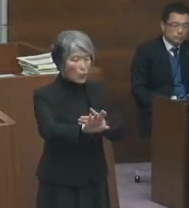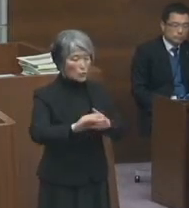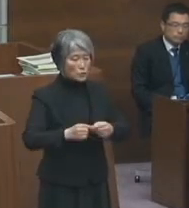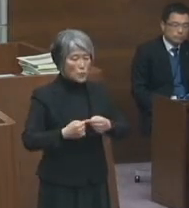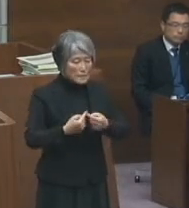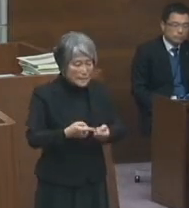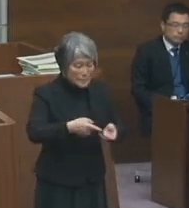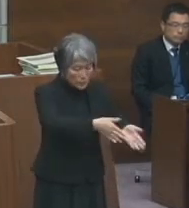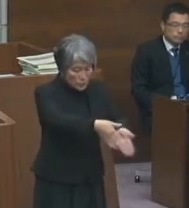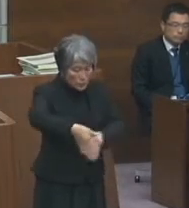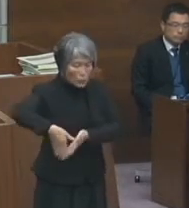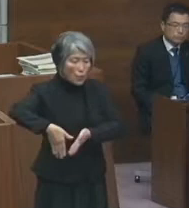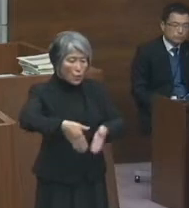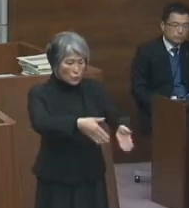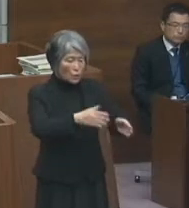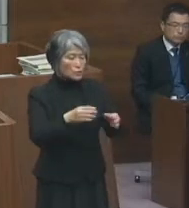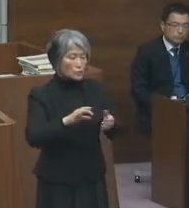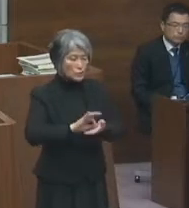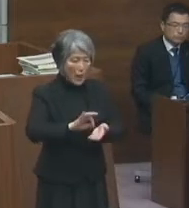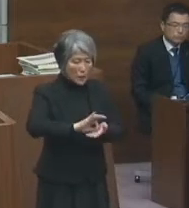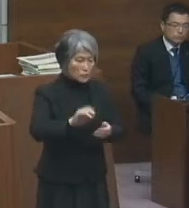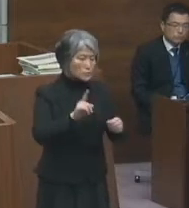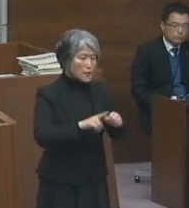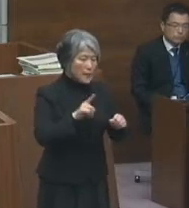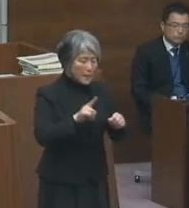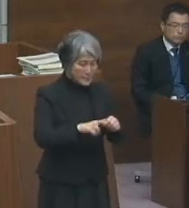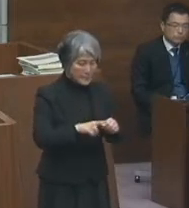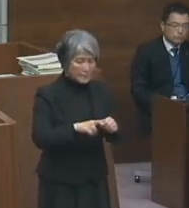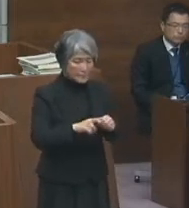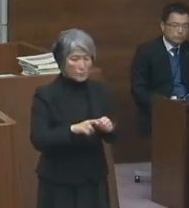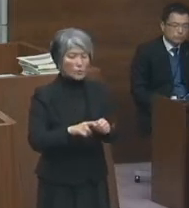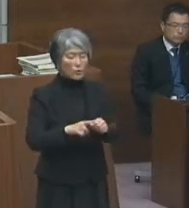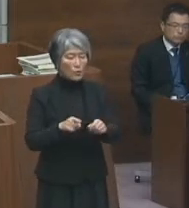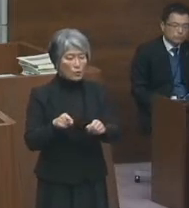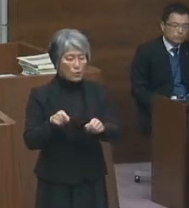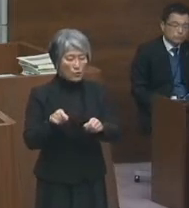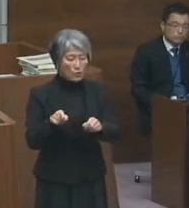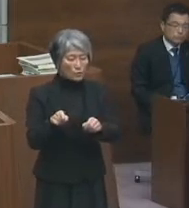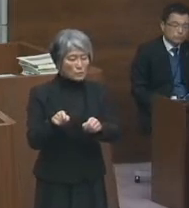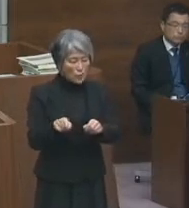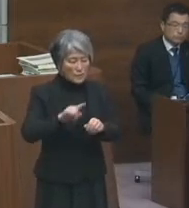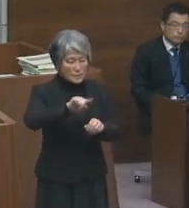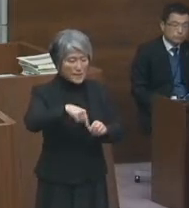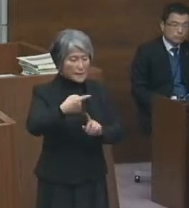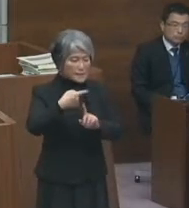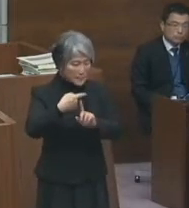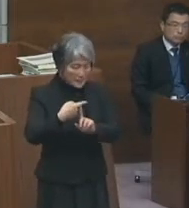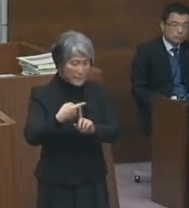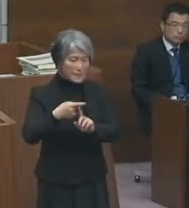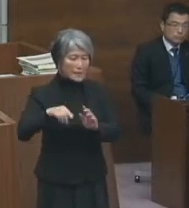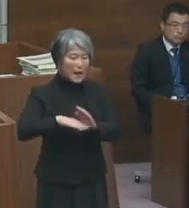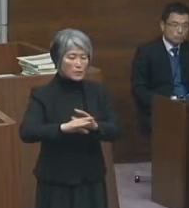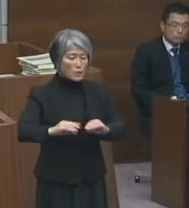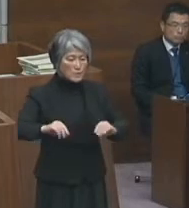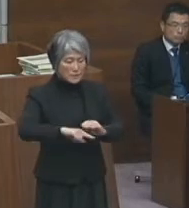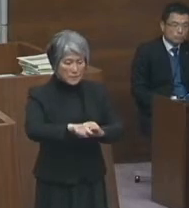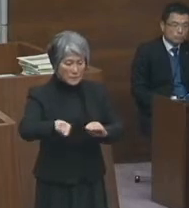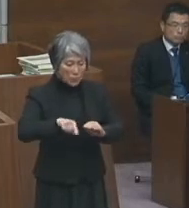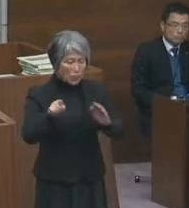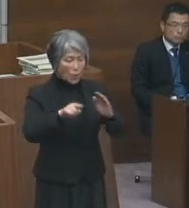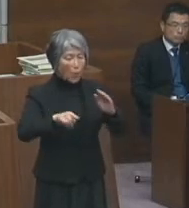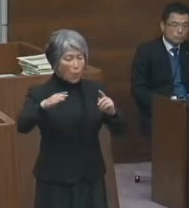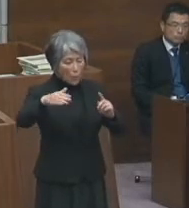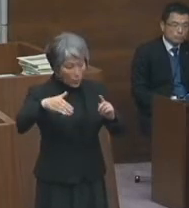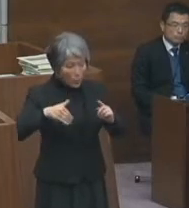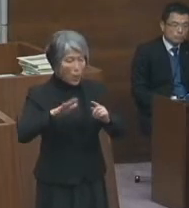た期間の設定をお願いしましたが、同社より JT 跡地の公募もあるということから、3月末